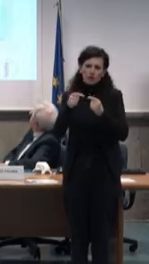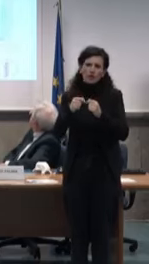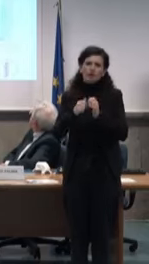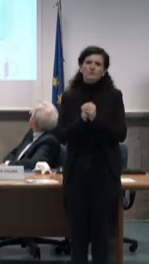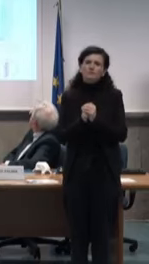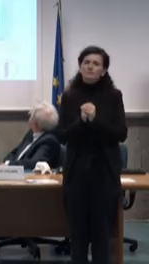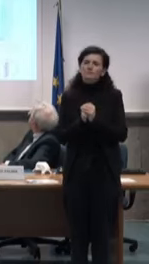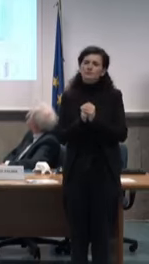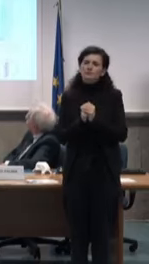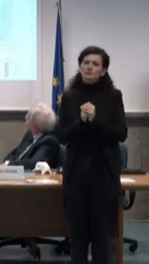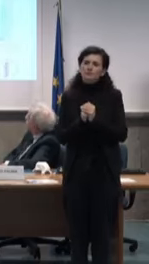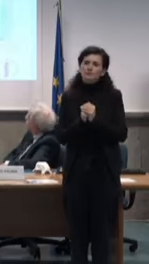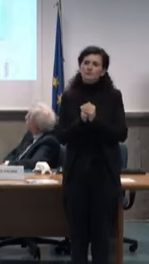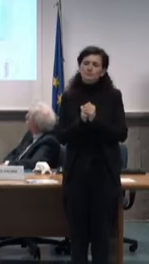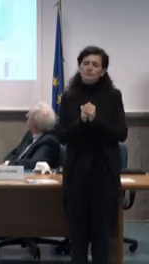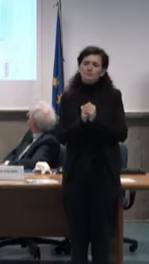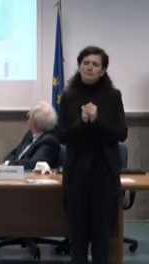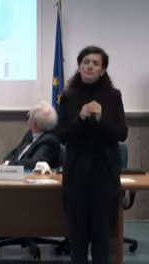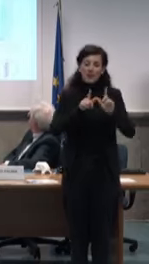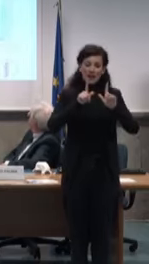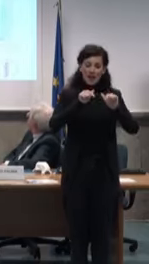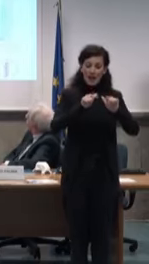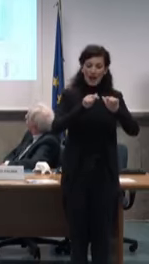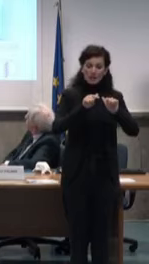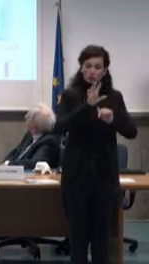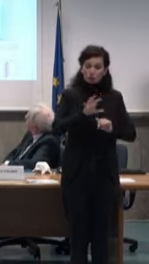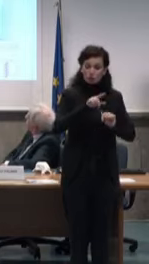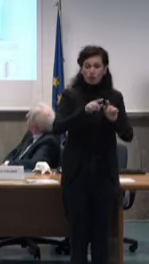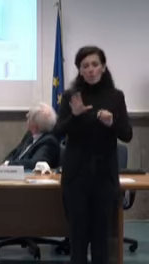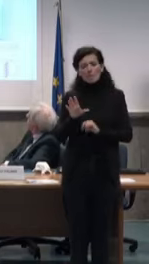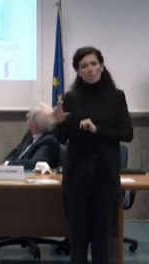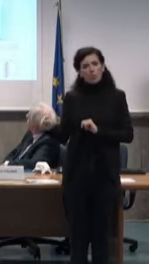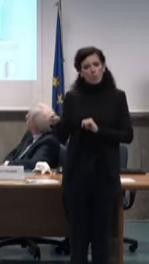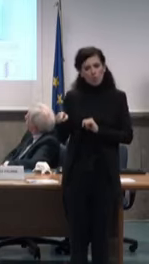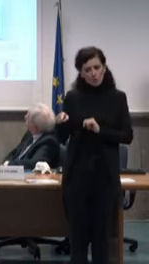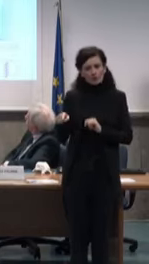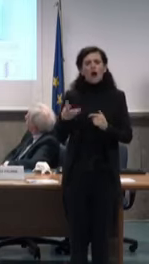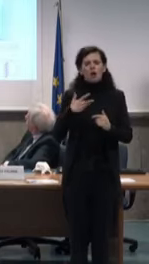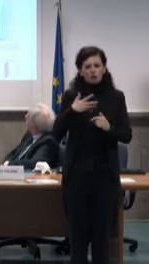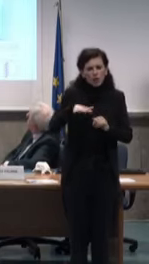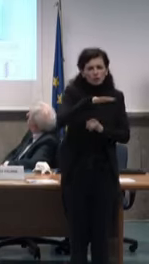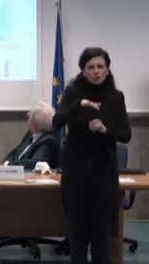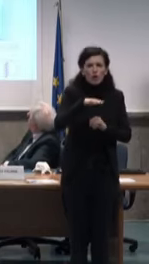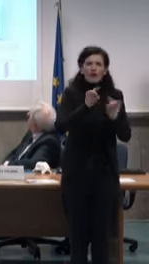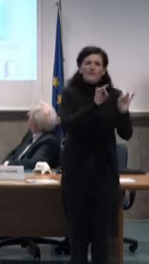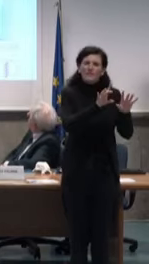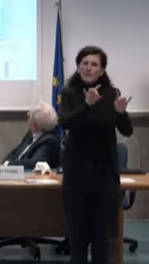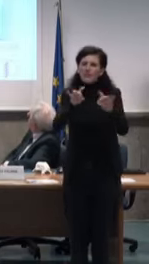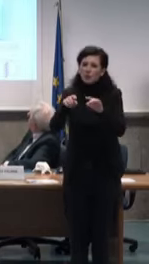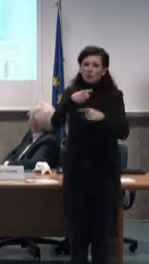nella puglia per dire altre diciamo aree dove circola ma che comunque abbiamo un trend sostanzialmente